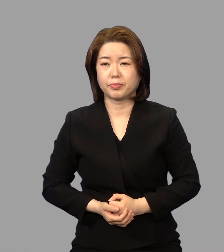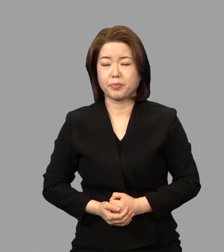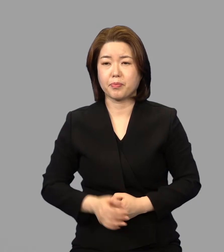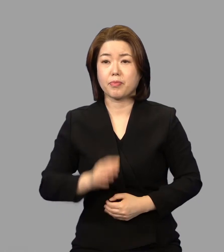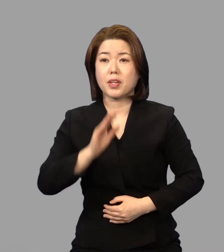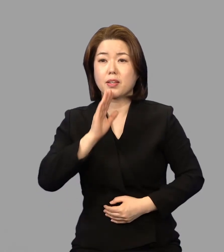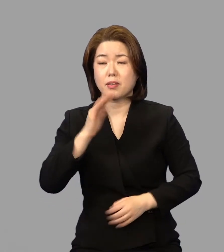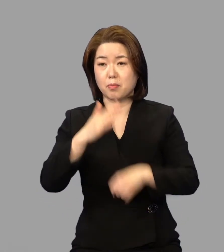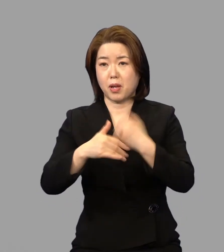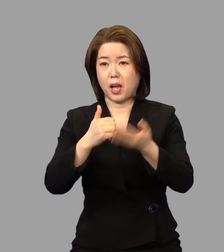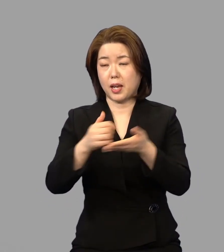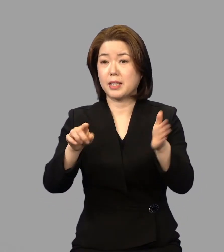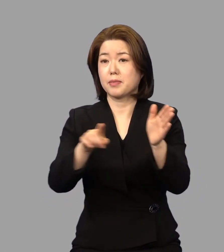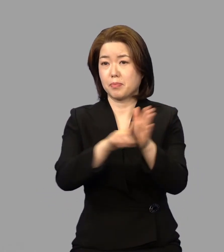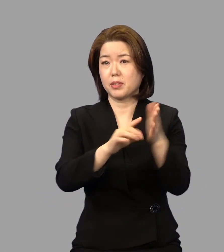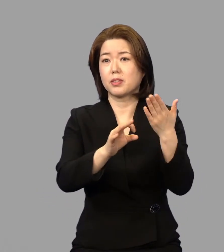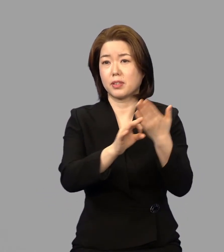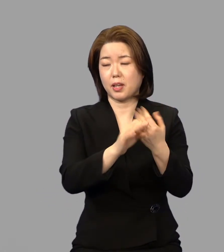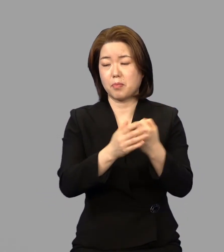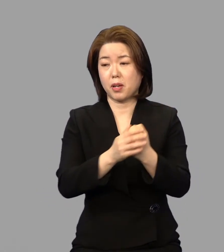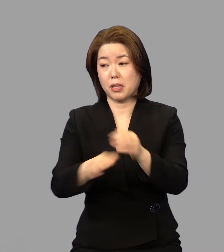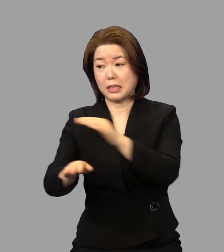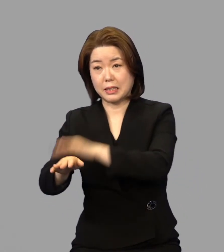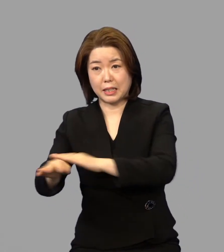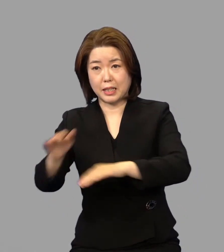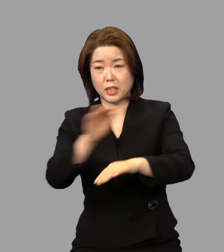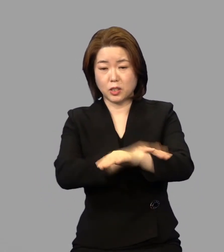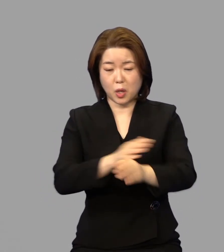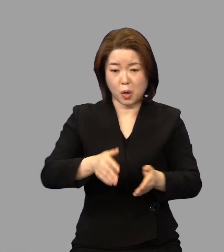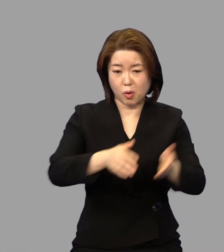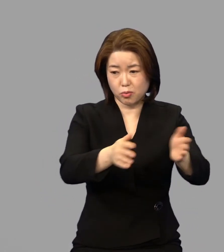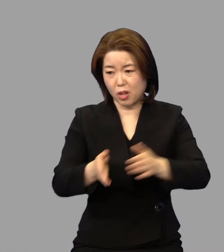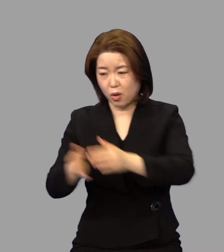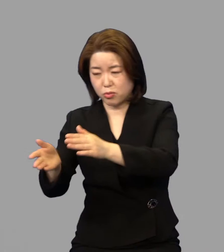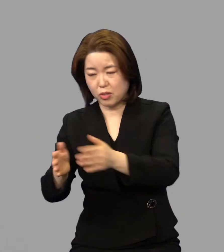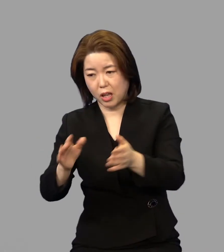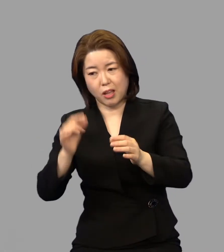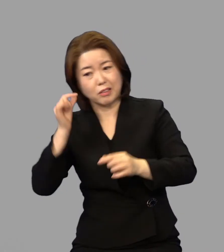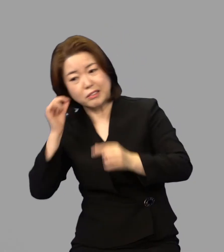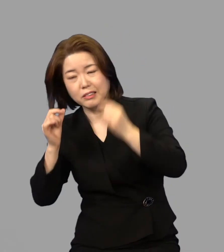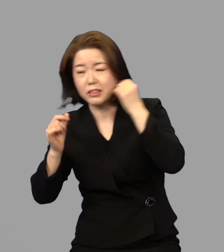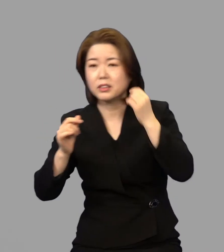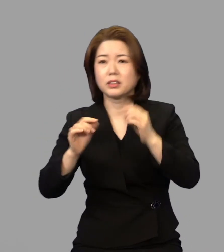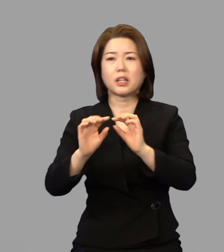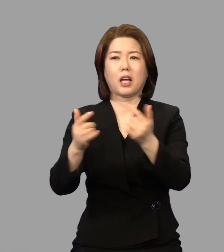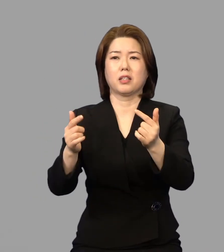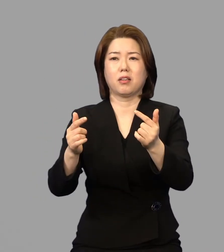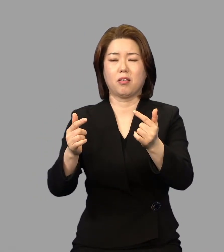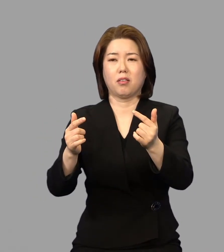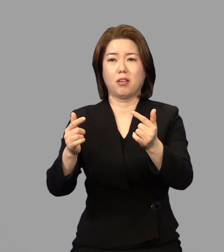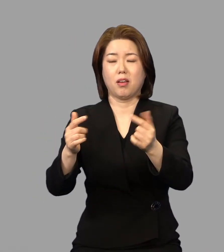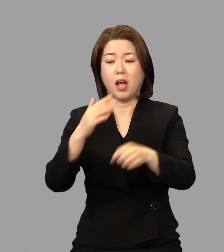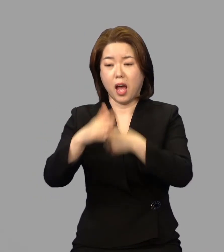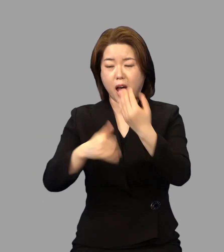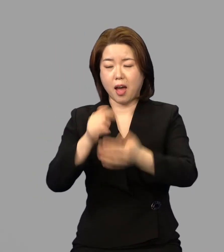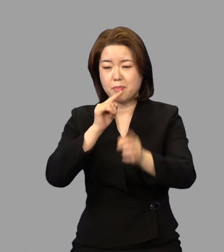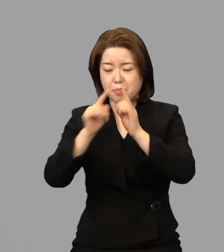정말 하나님을 믿는다면 좌로나 우로나 치우칠 사람 없습니다. 하나님의 말씀대로만 순종하는,